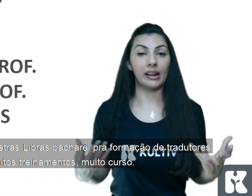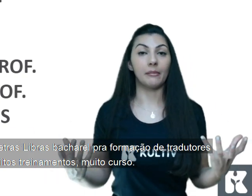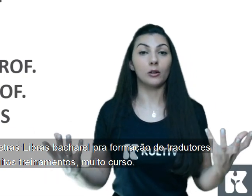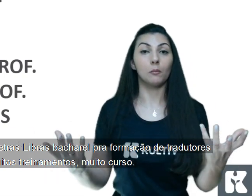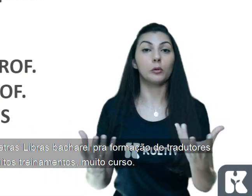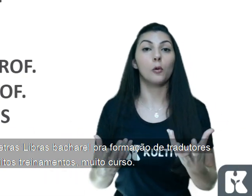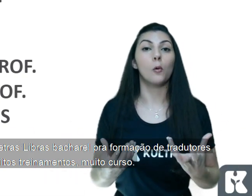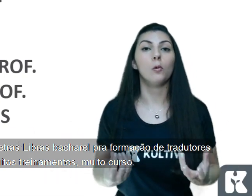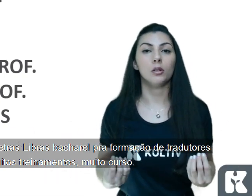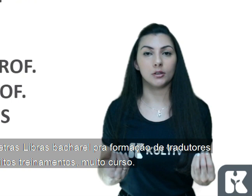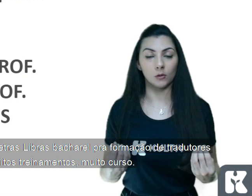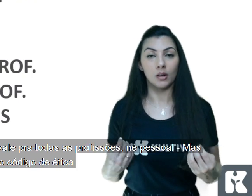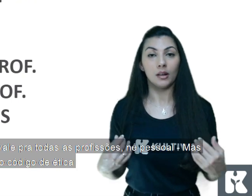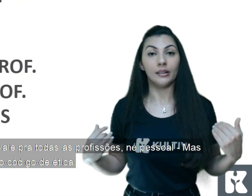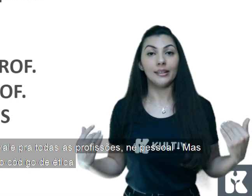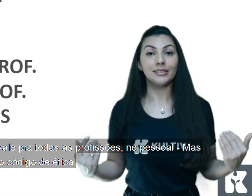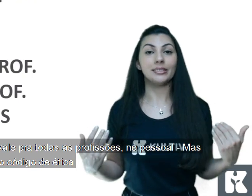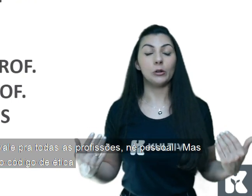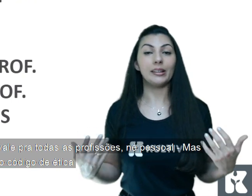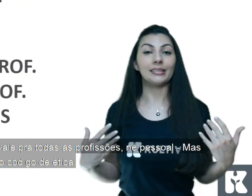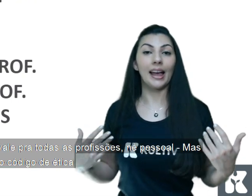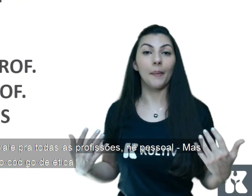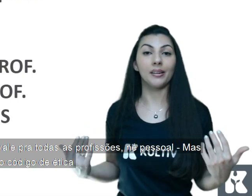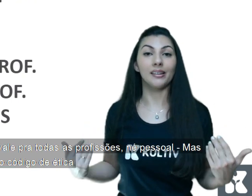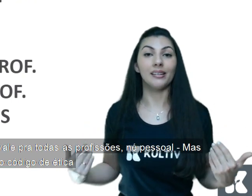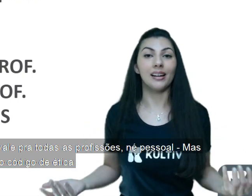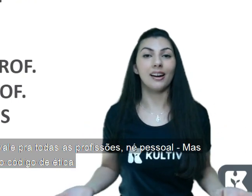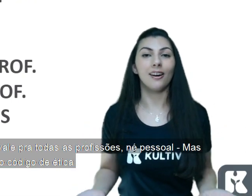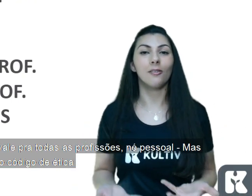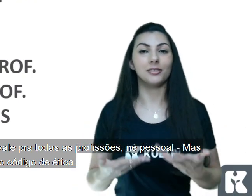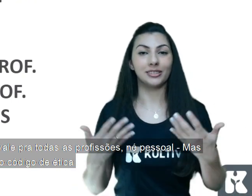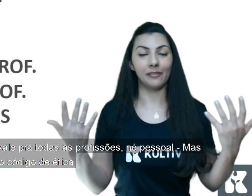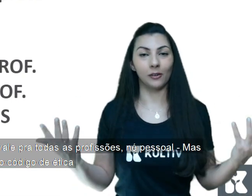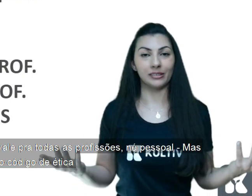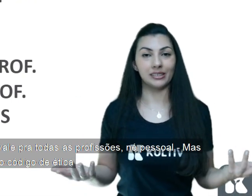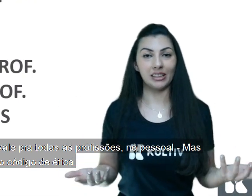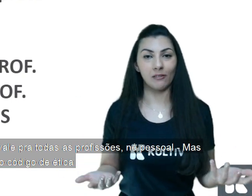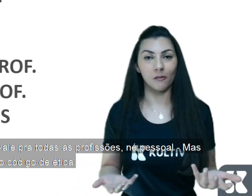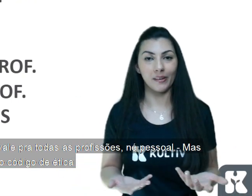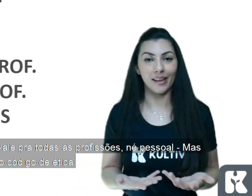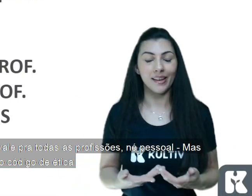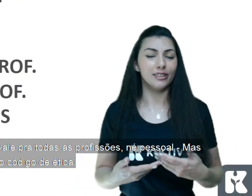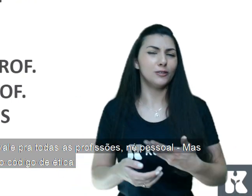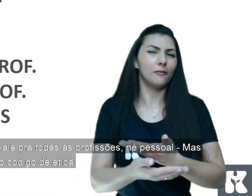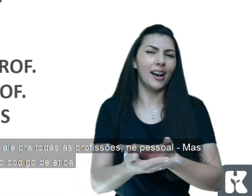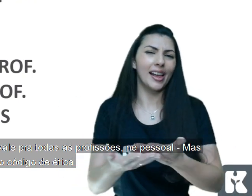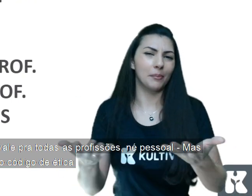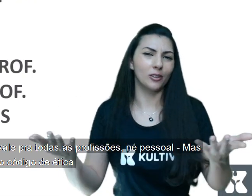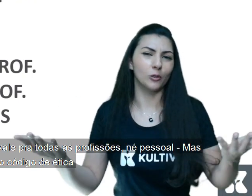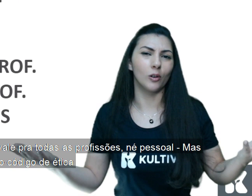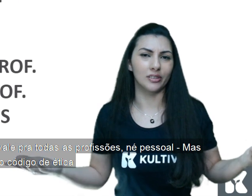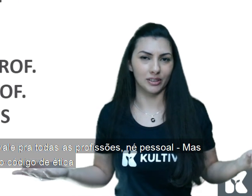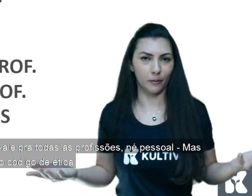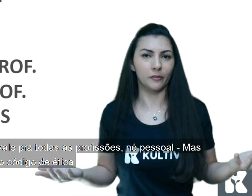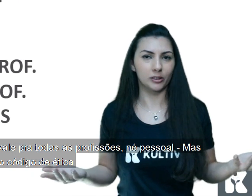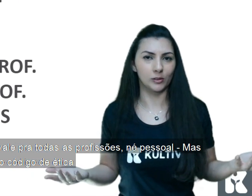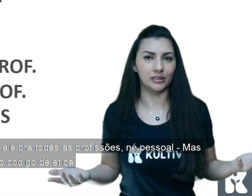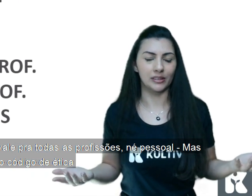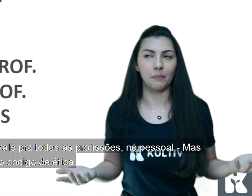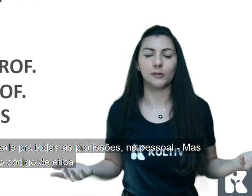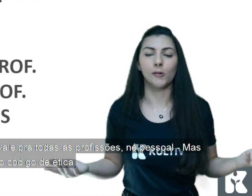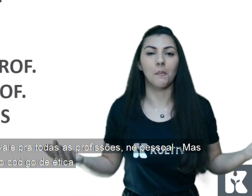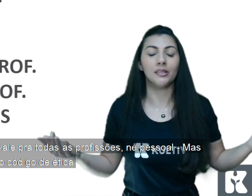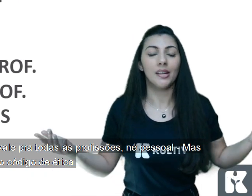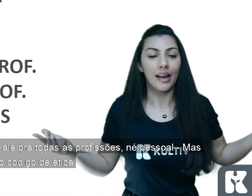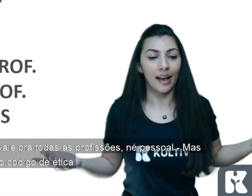muito treinamento, muito curso. E se o intérprete não se desenvolver, isso vale para todas as profissões,